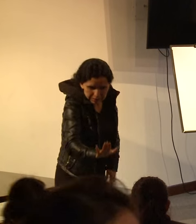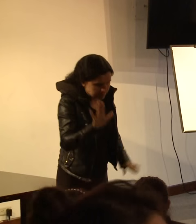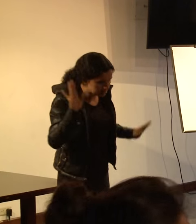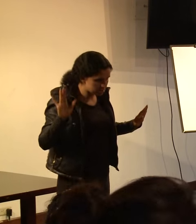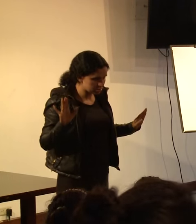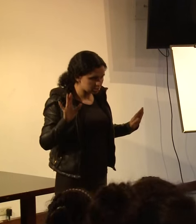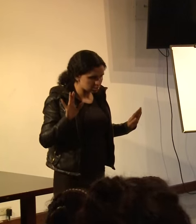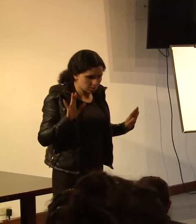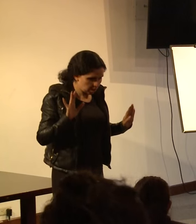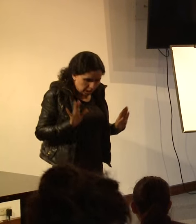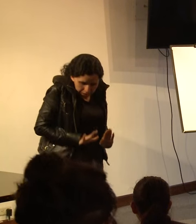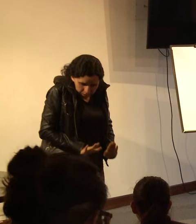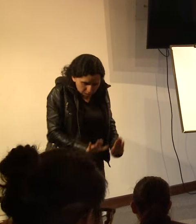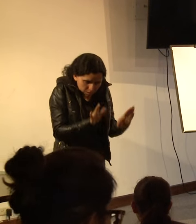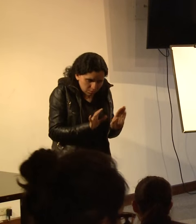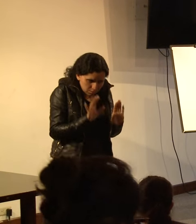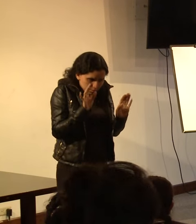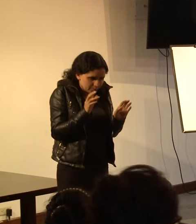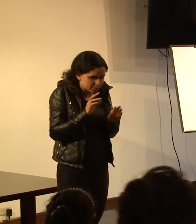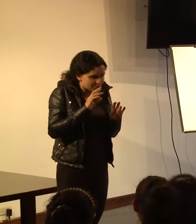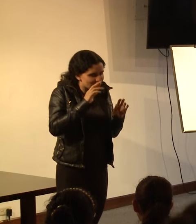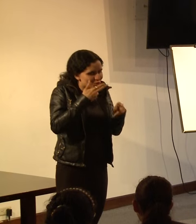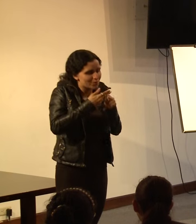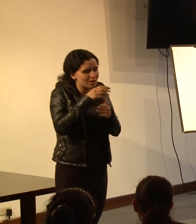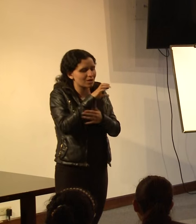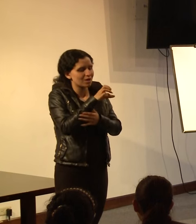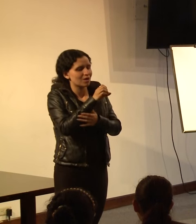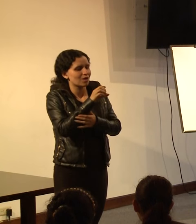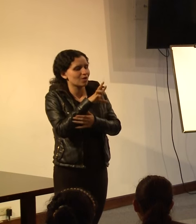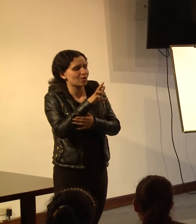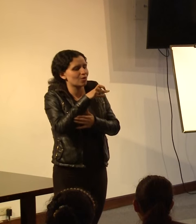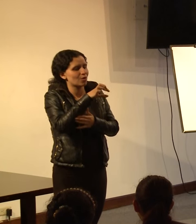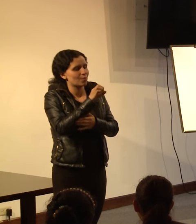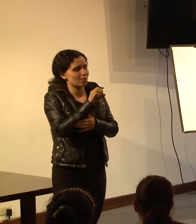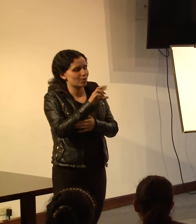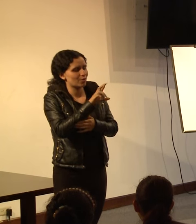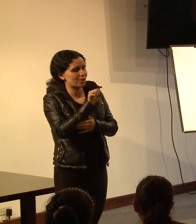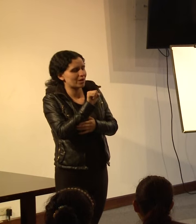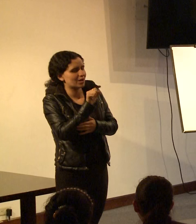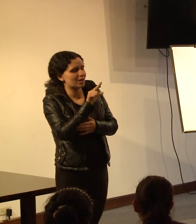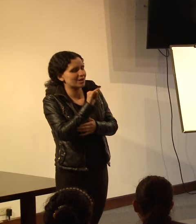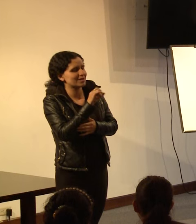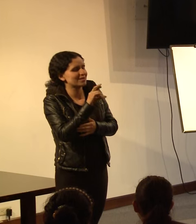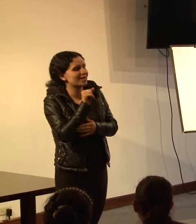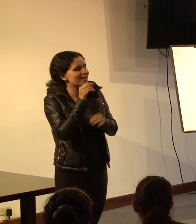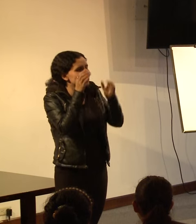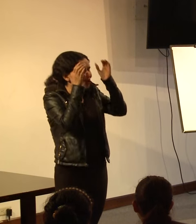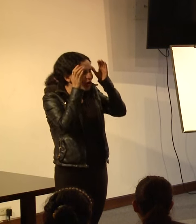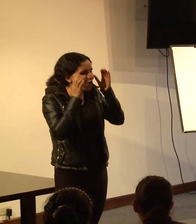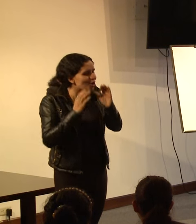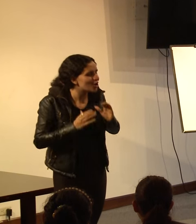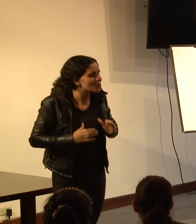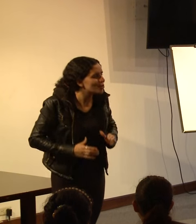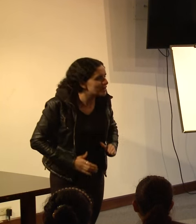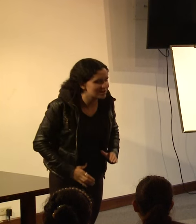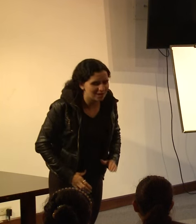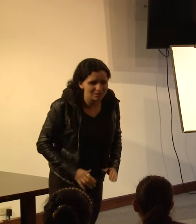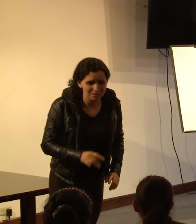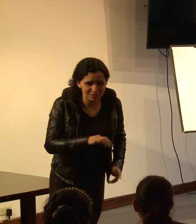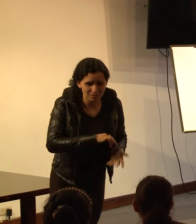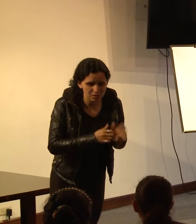características, desde esa corporalidad, pues tendríamos muchos temas resueltos, pero muchos. Y fíjense